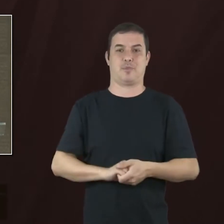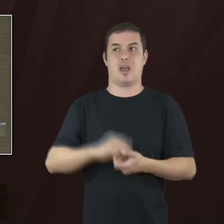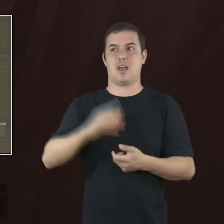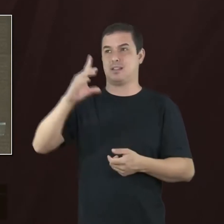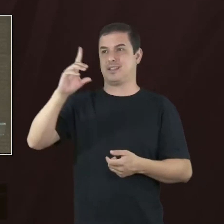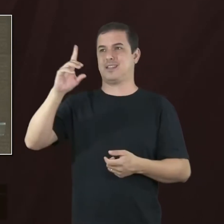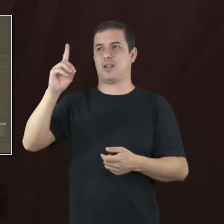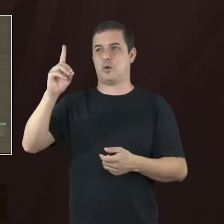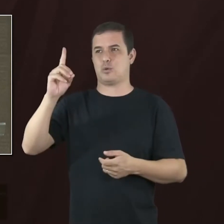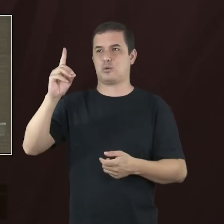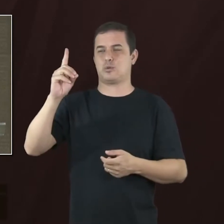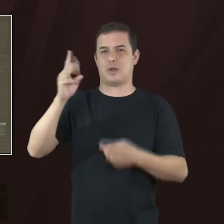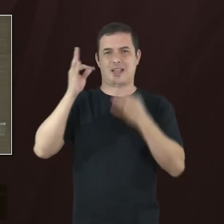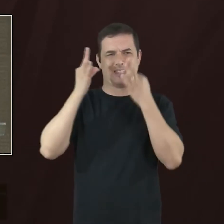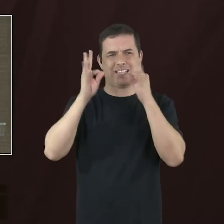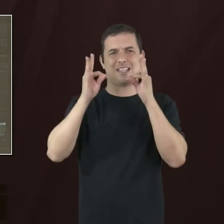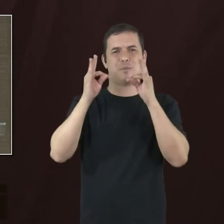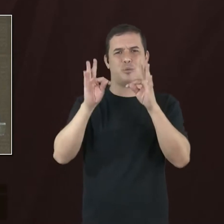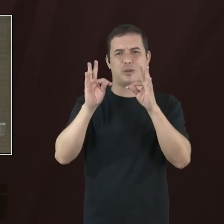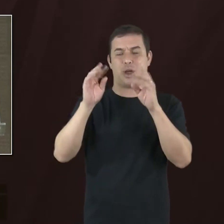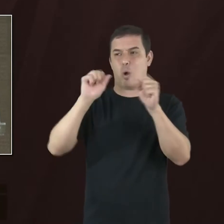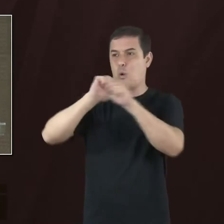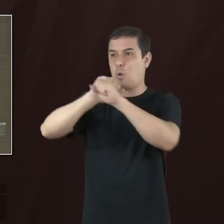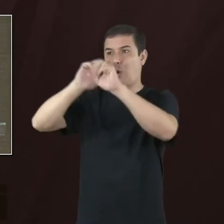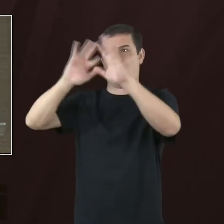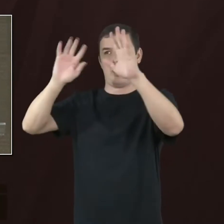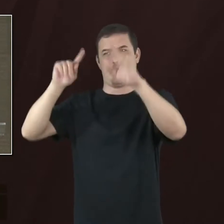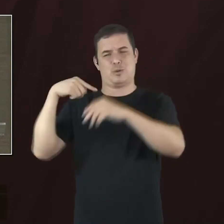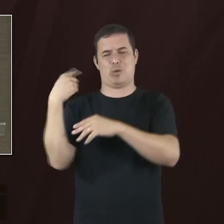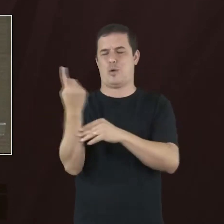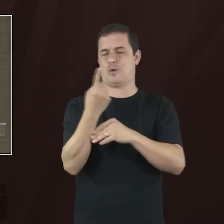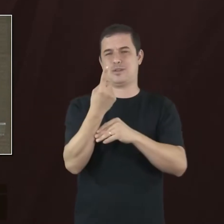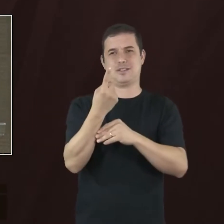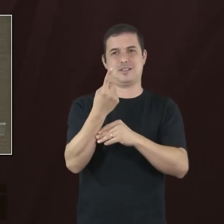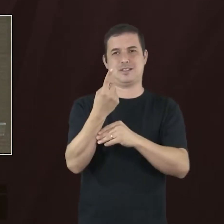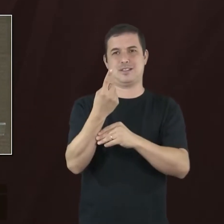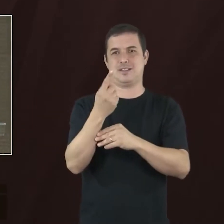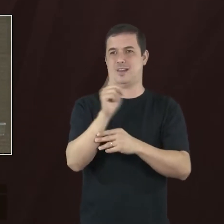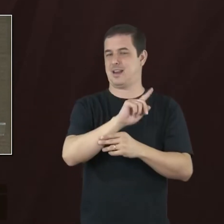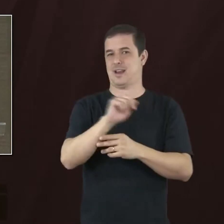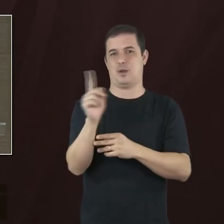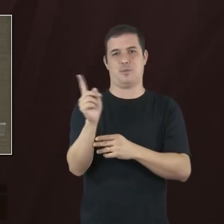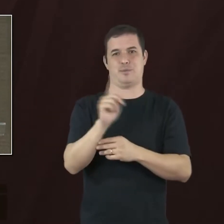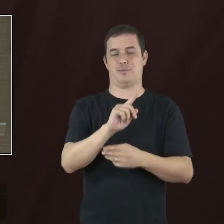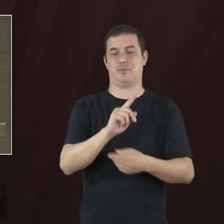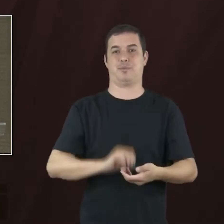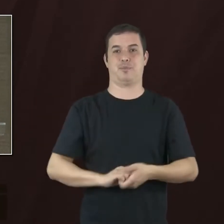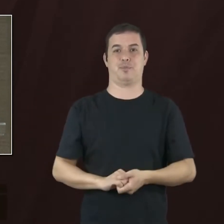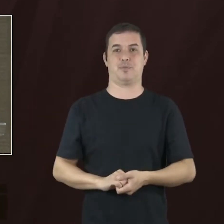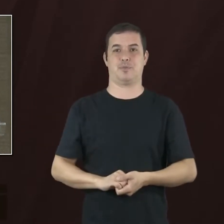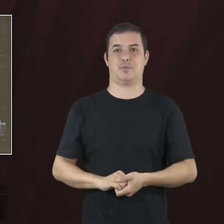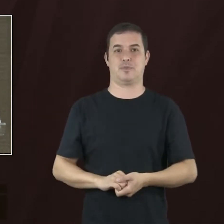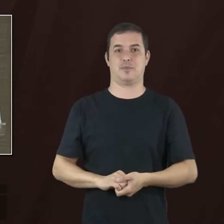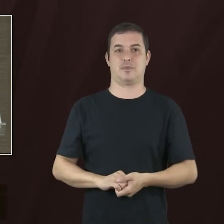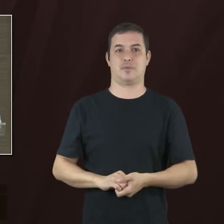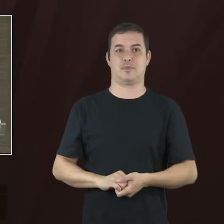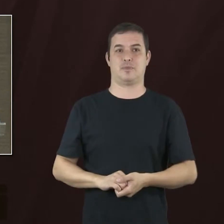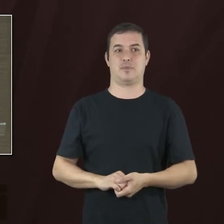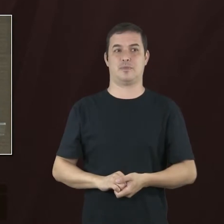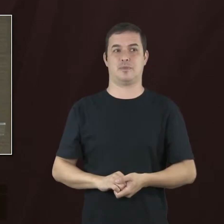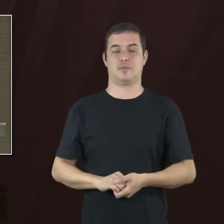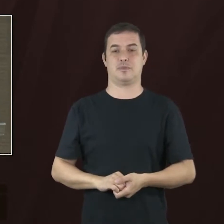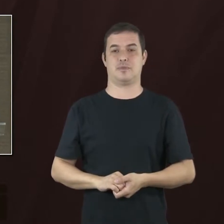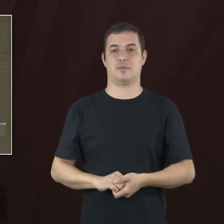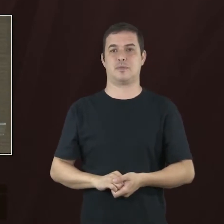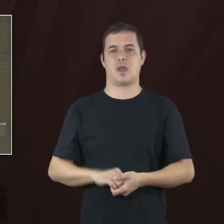andamos buscando glória de homens, nem de vós, nem de outros. Aí em seguida ele fala como ele